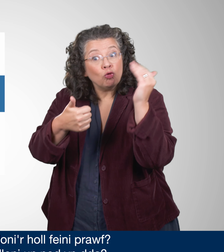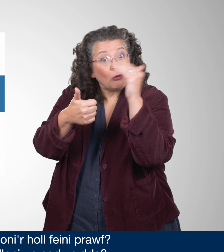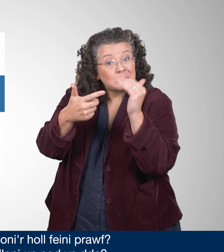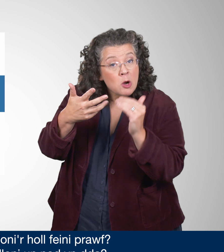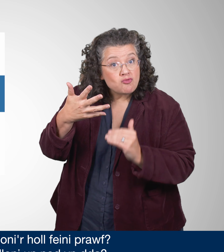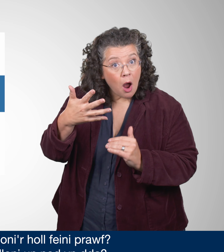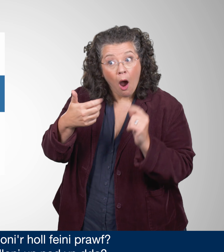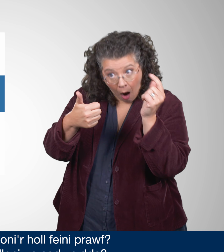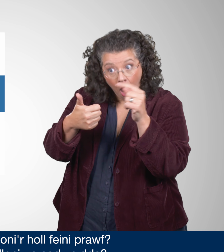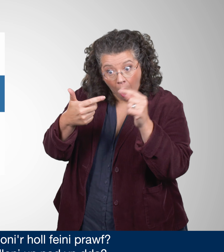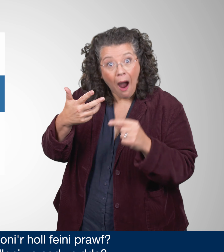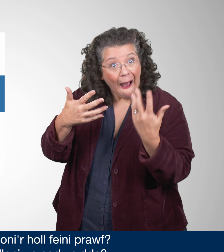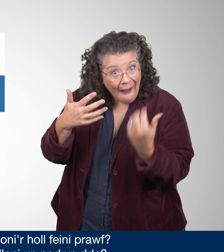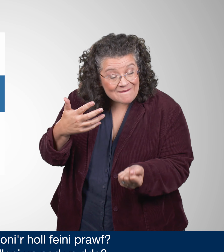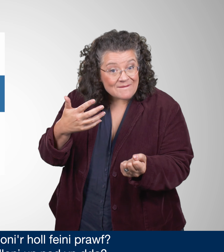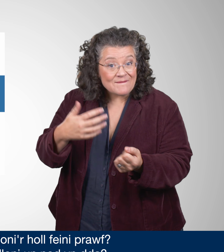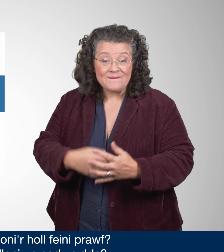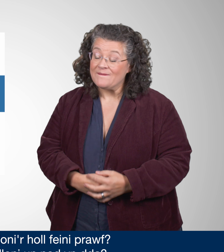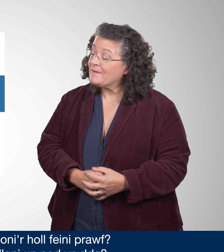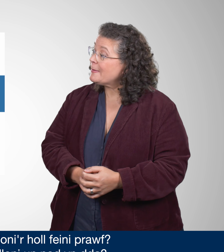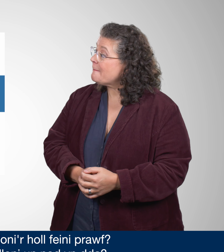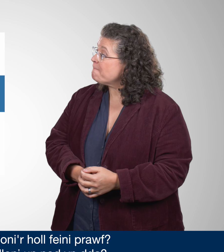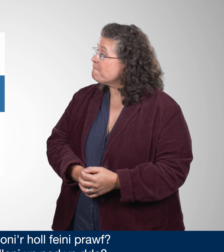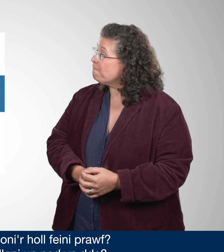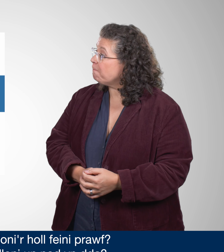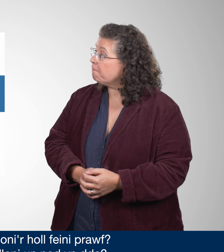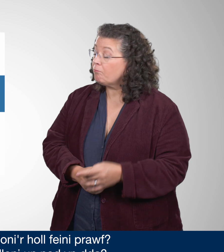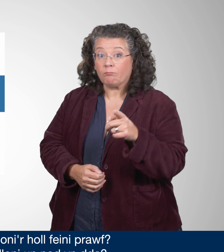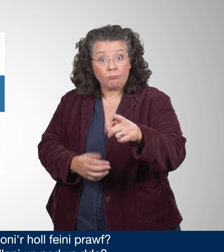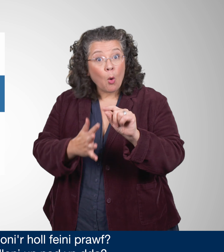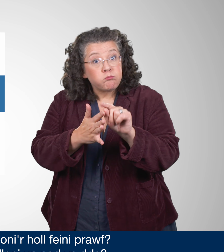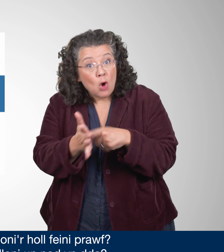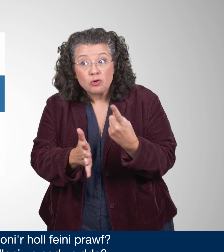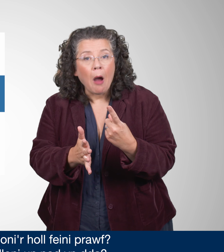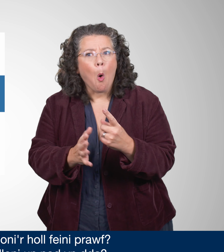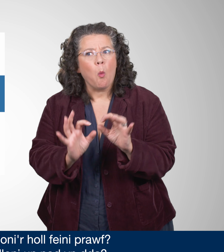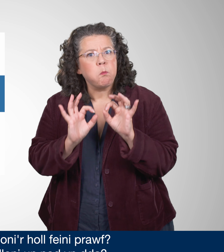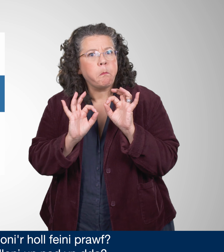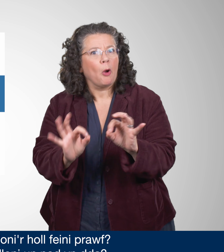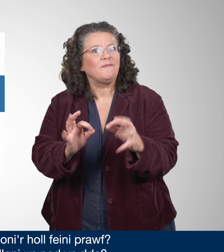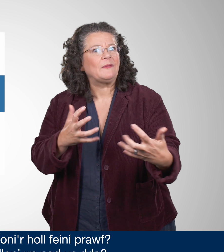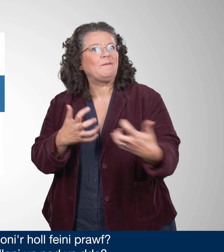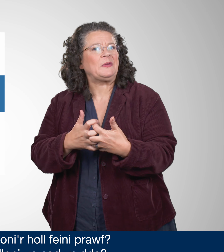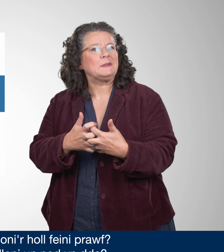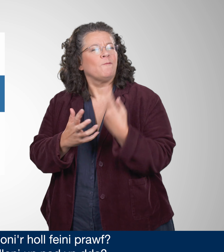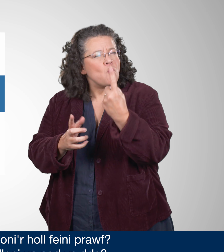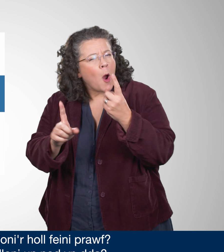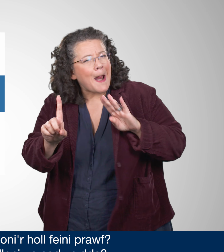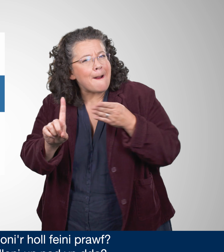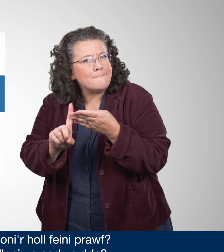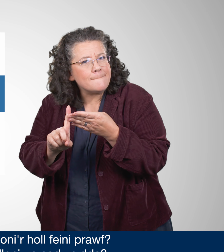ymgeisio ar gyfer y raglen hon? A yw eich prosiect yn bodloni'r holl Meini